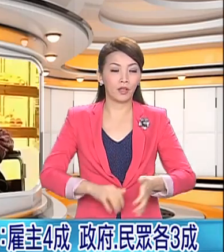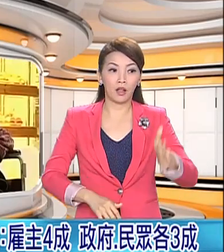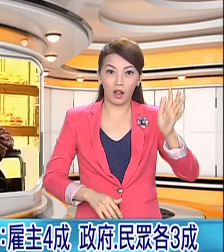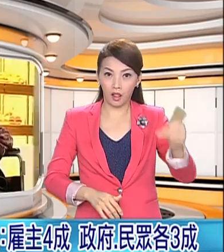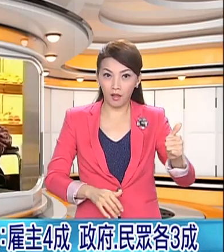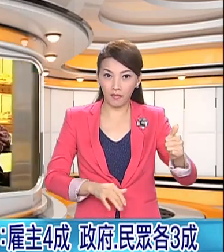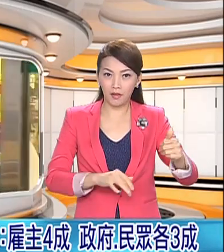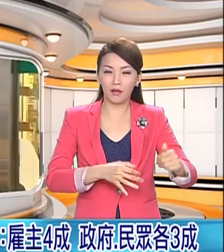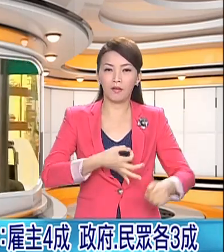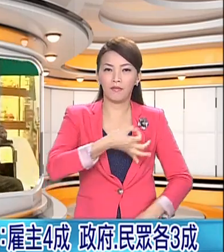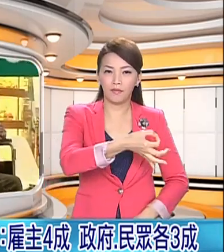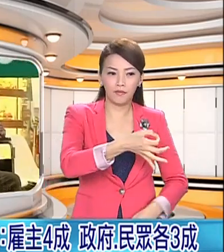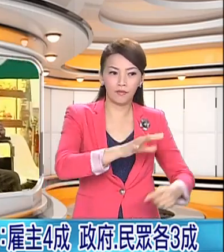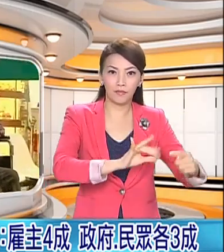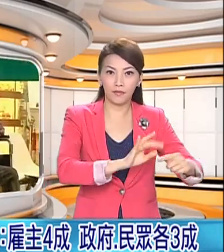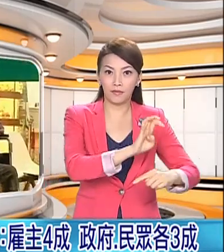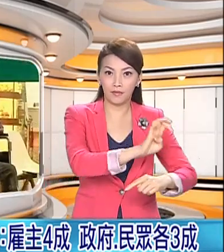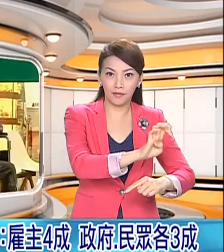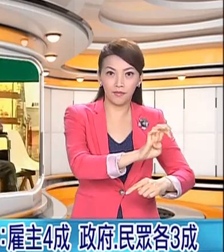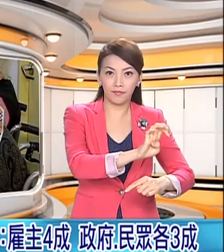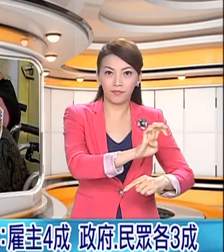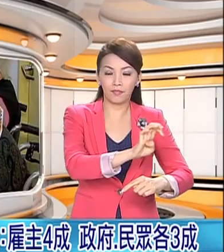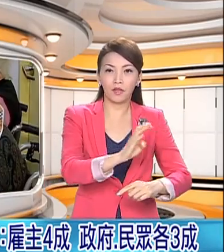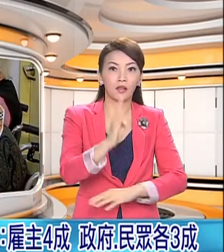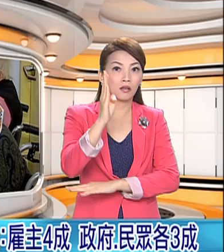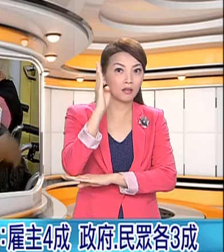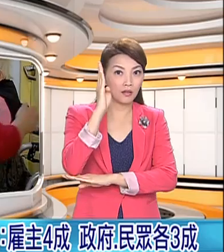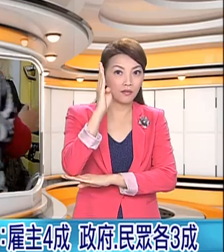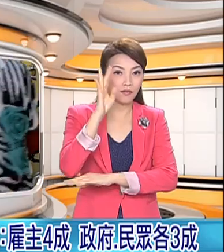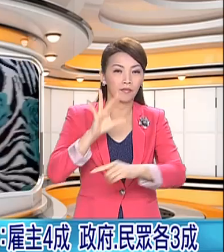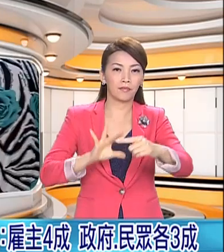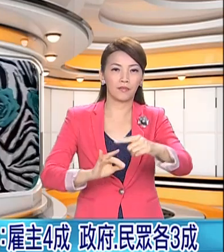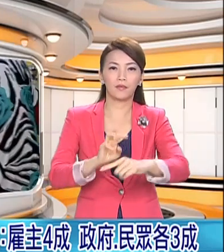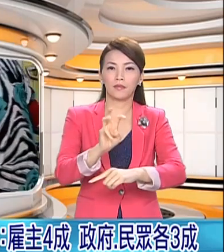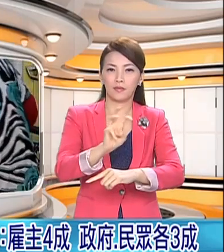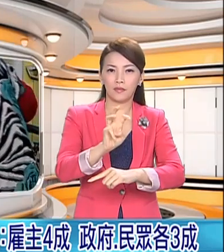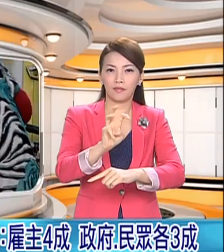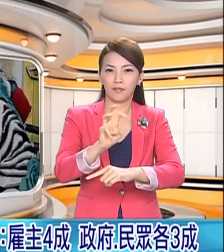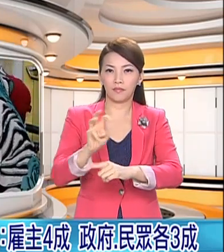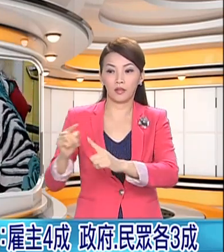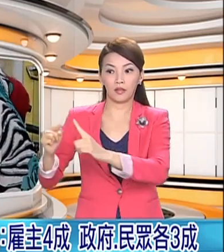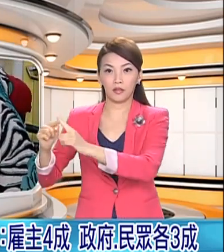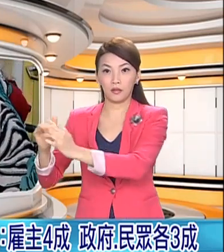保费40%，政府30%。民众30%，预计在